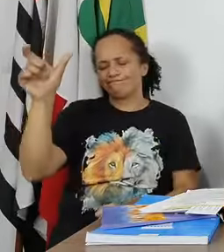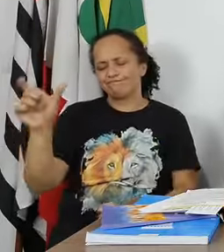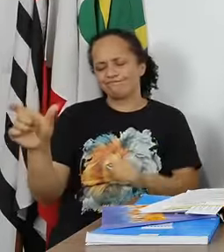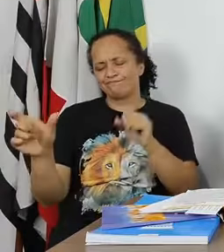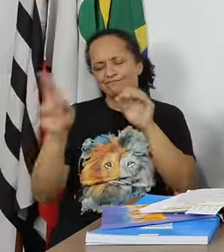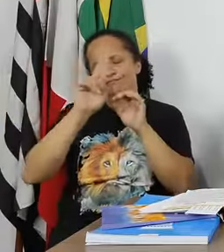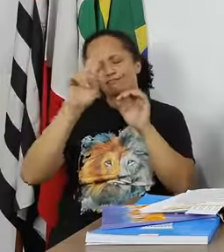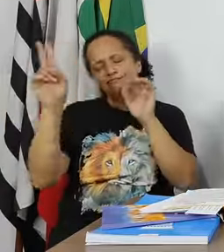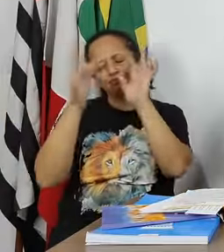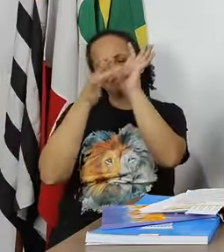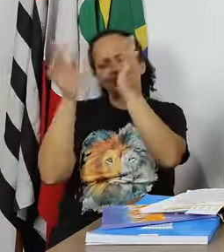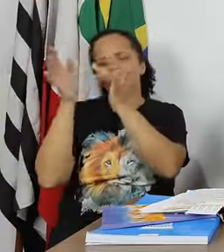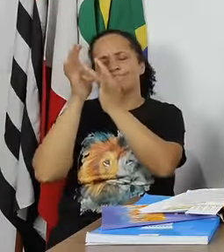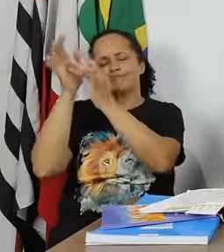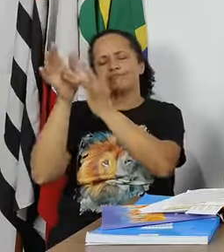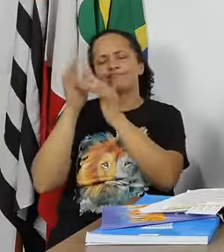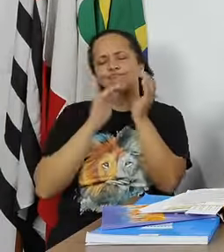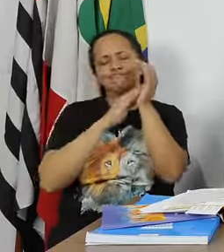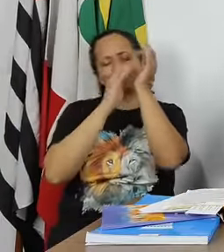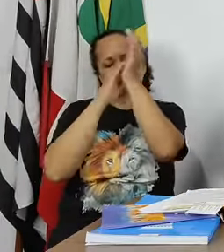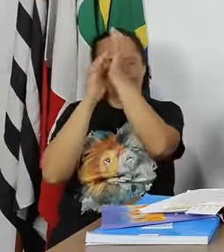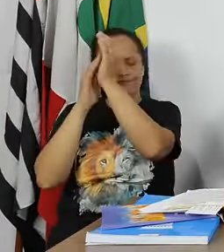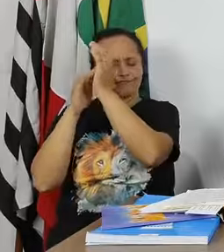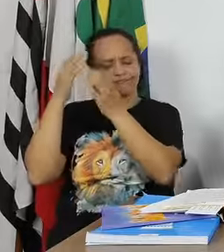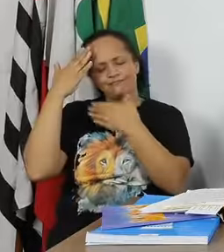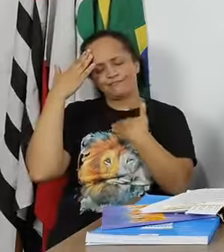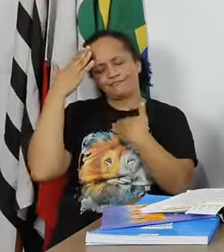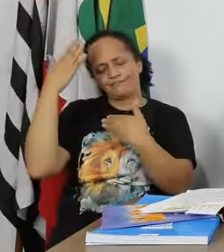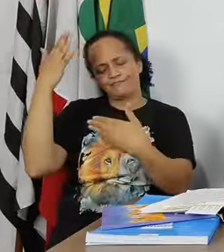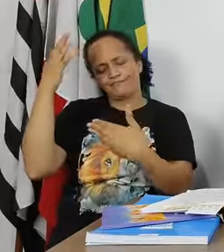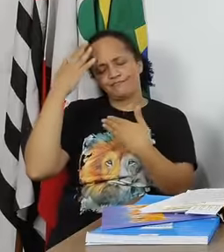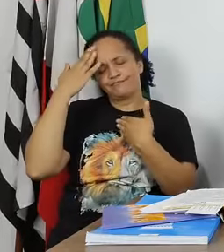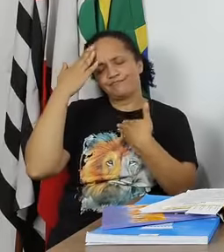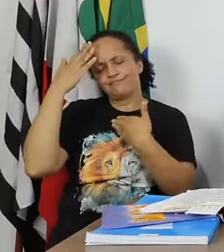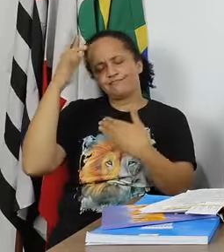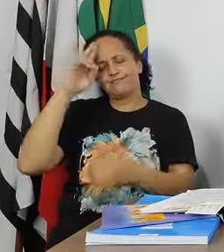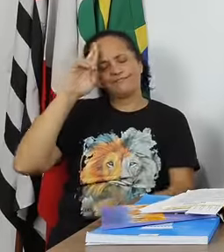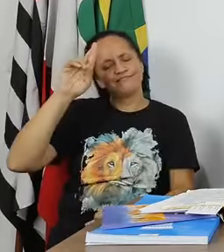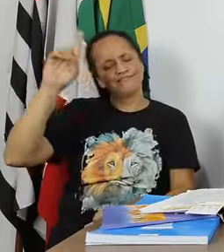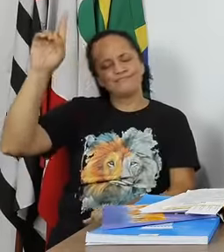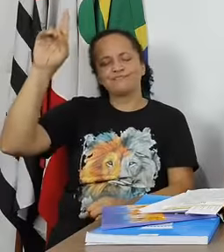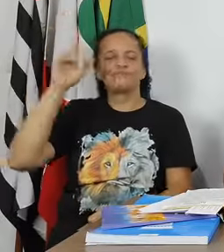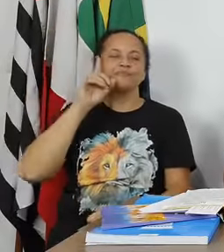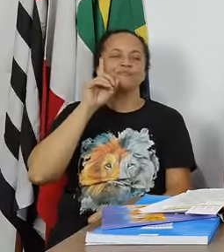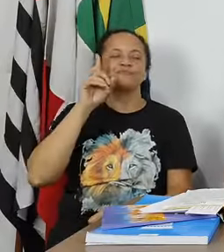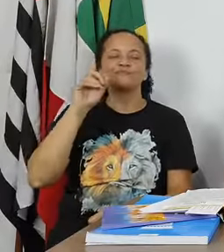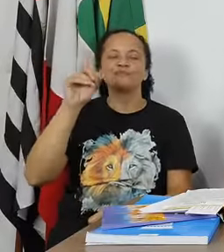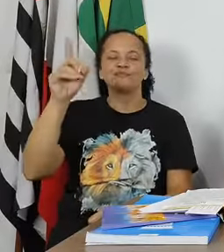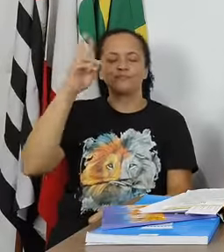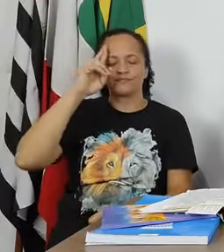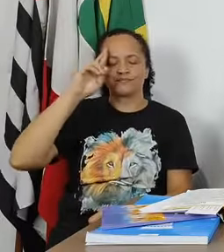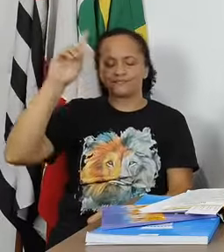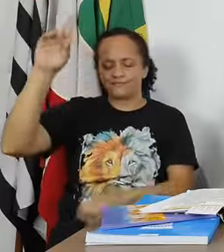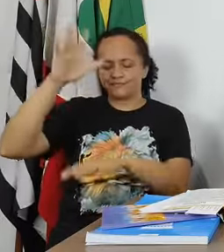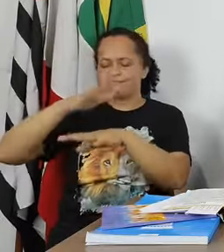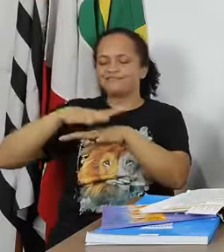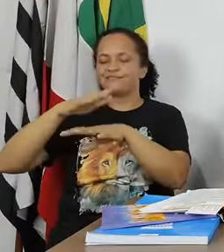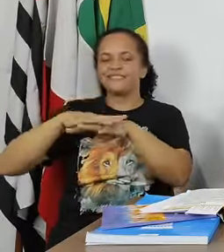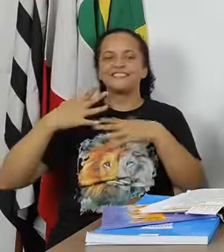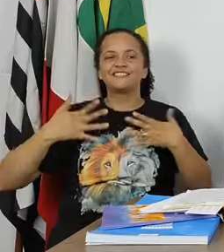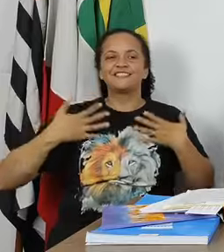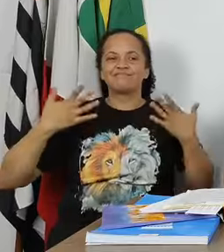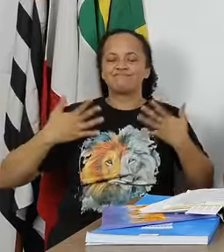Jesus para te louvar e te agradecer, Senhor. Obrigado, Senhor, por mais esse dia, que o dia que o Senhor fez, nós nos alegramos e